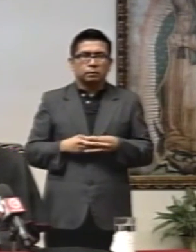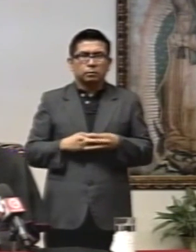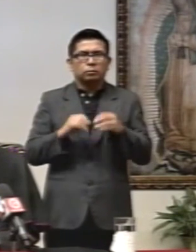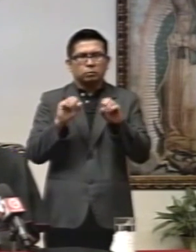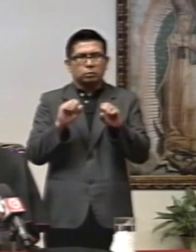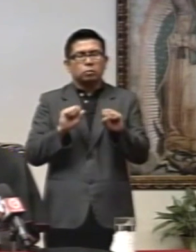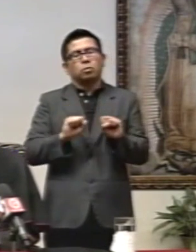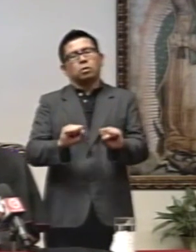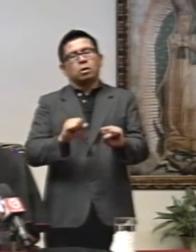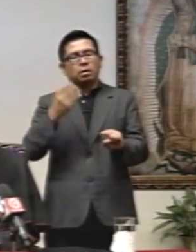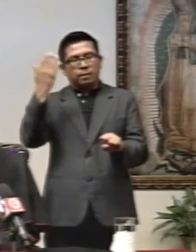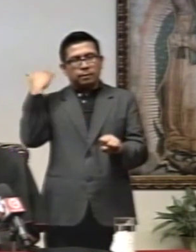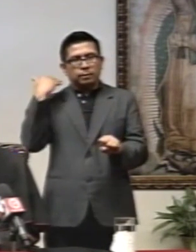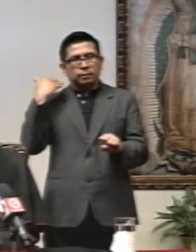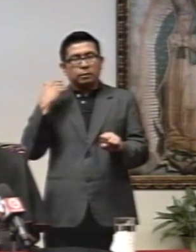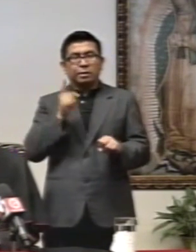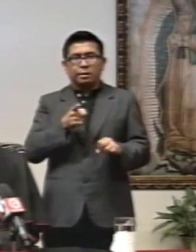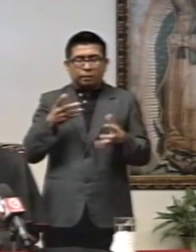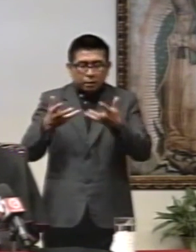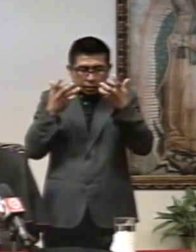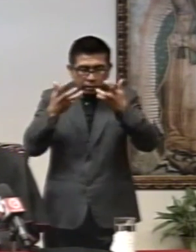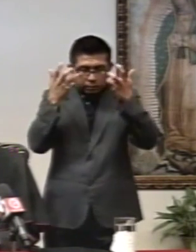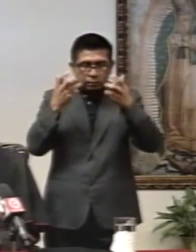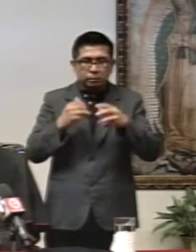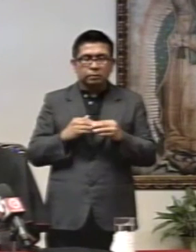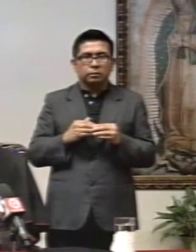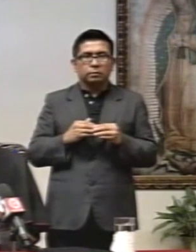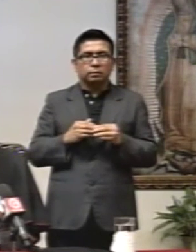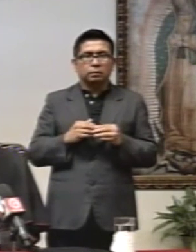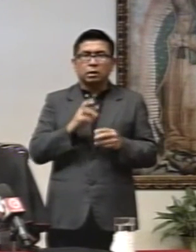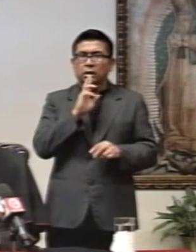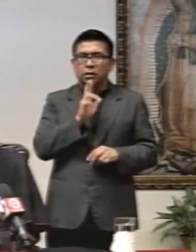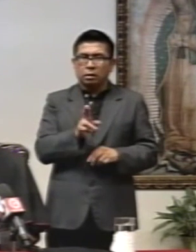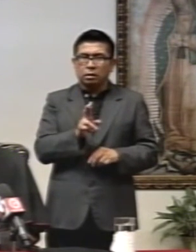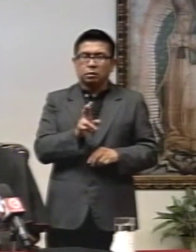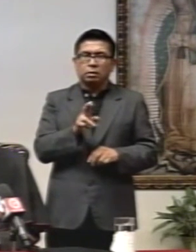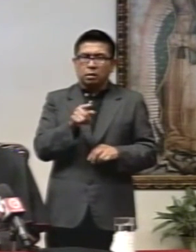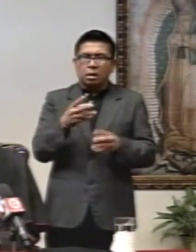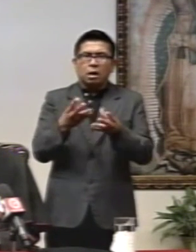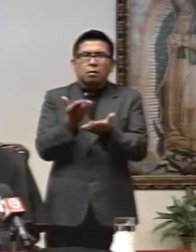murieron. Eso hay que investigarlo. Y habrá que responder por ello.